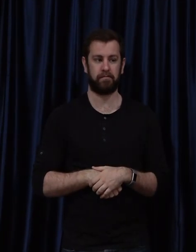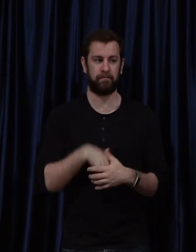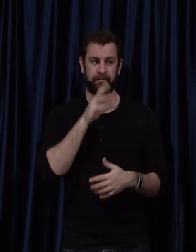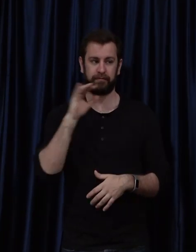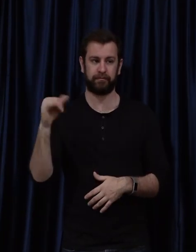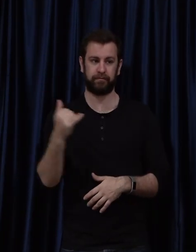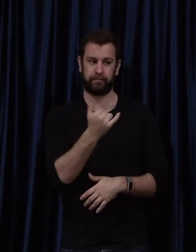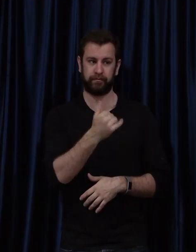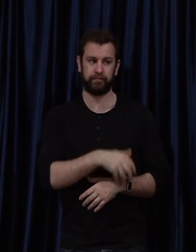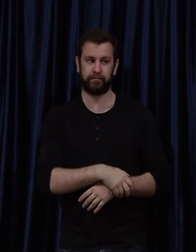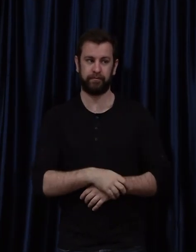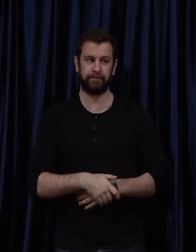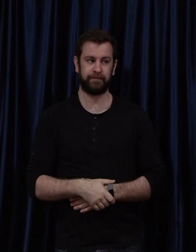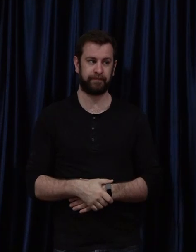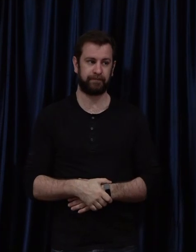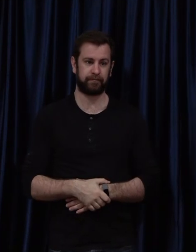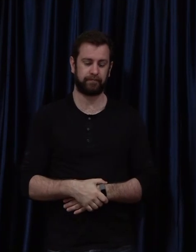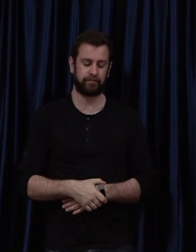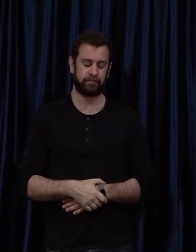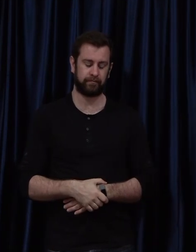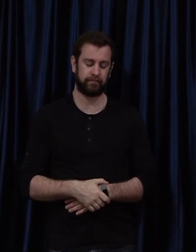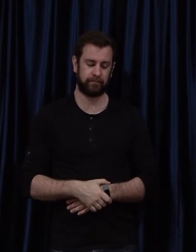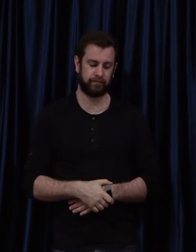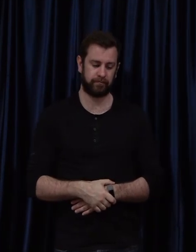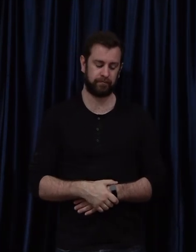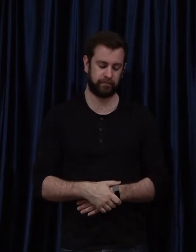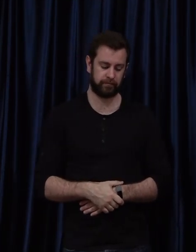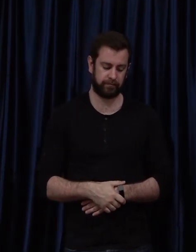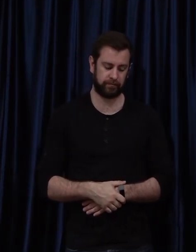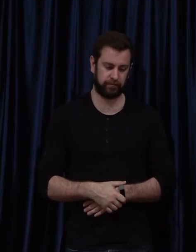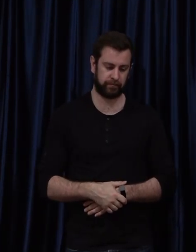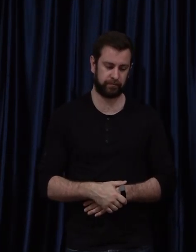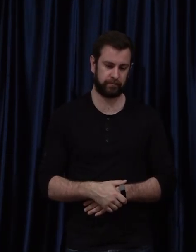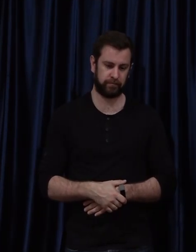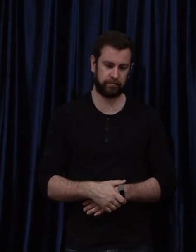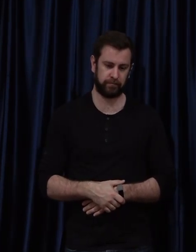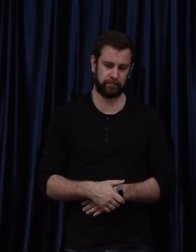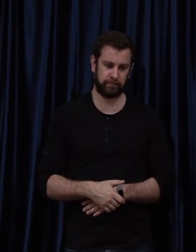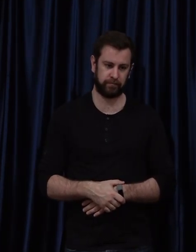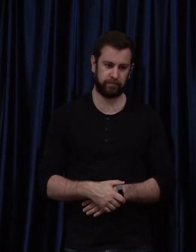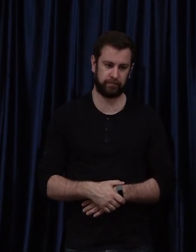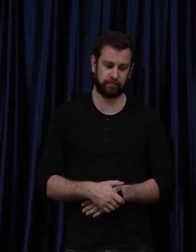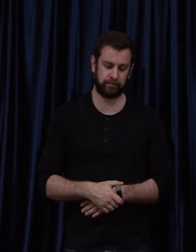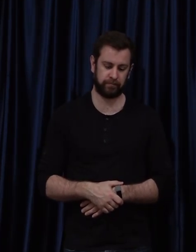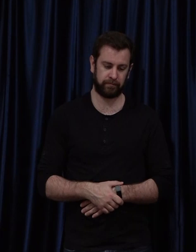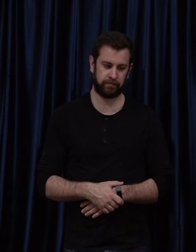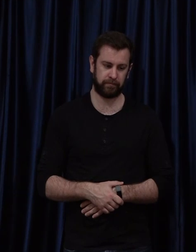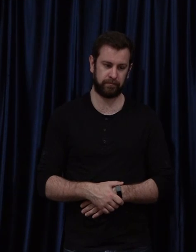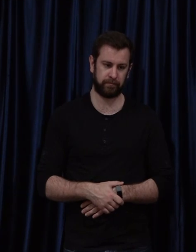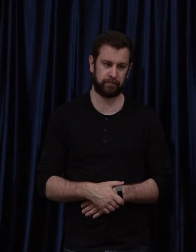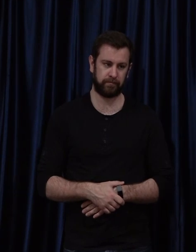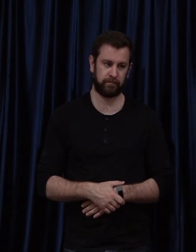من نفرة وخلاف ثم طلاق لا يجوز أن يكون مانعا من